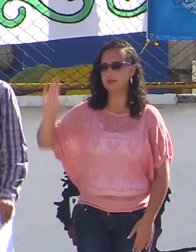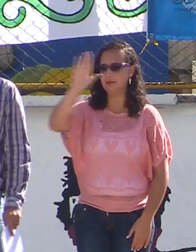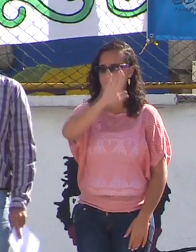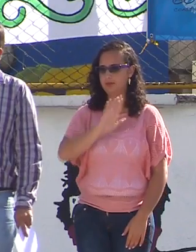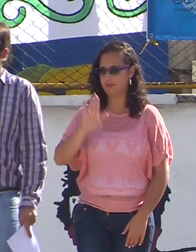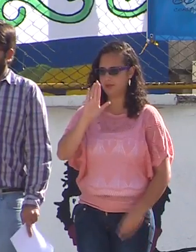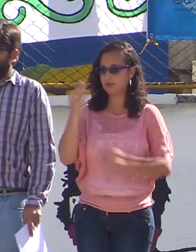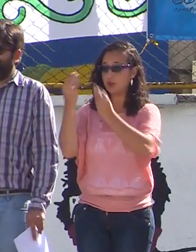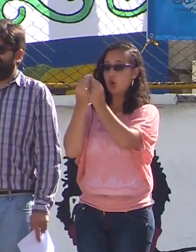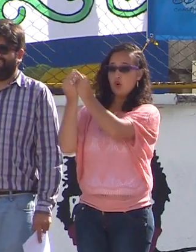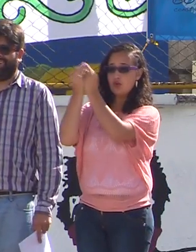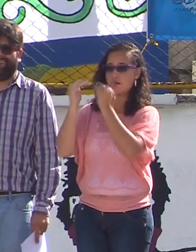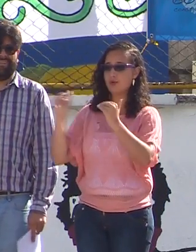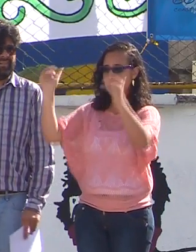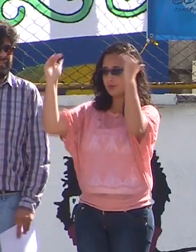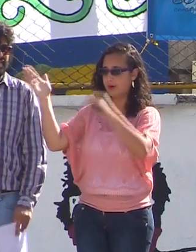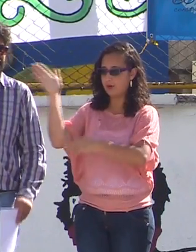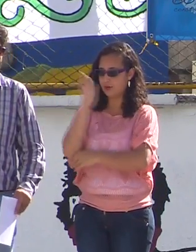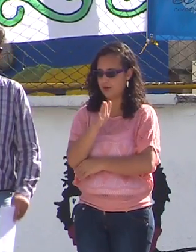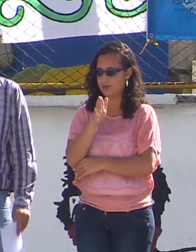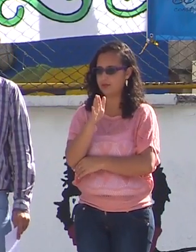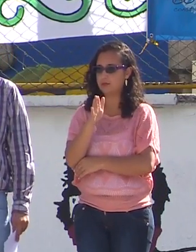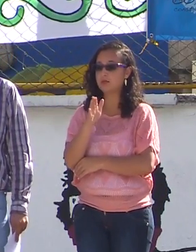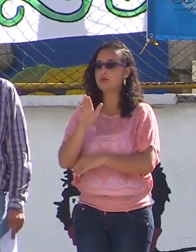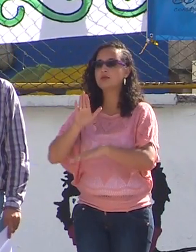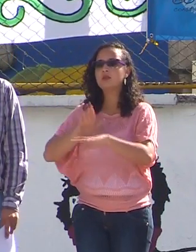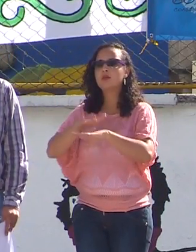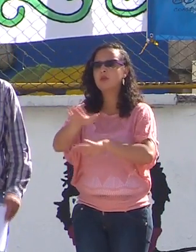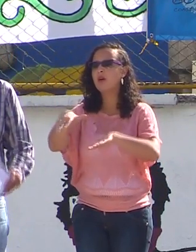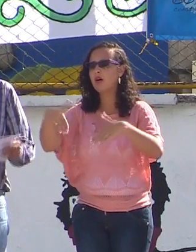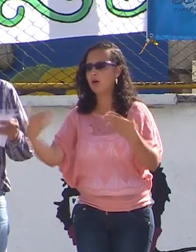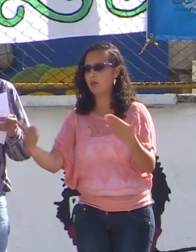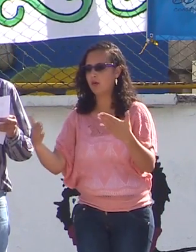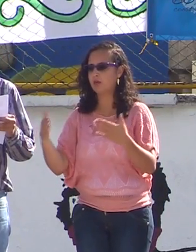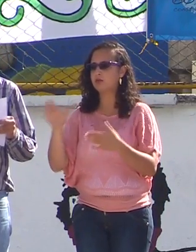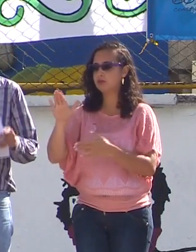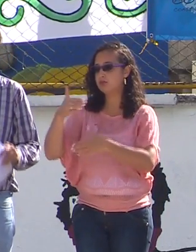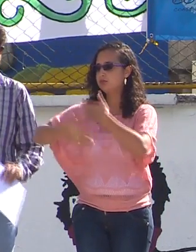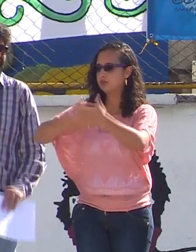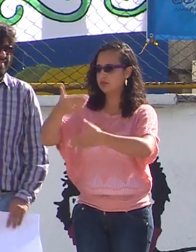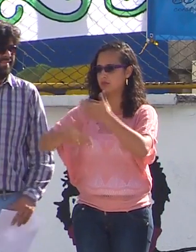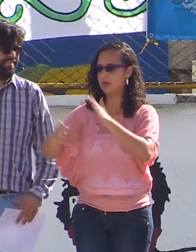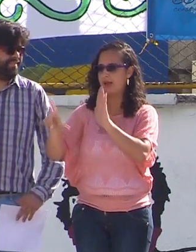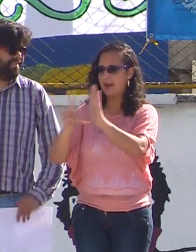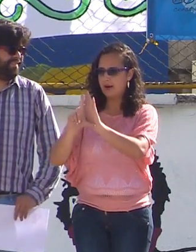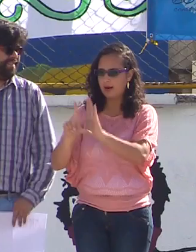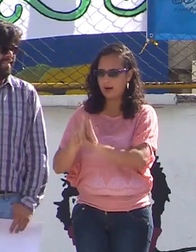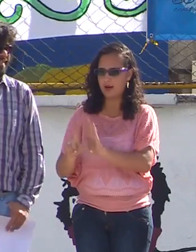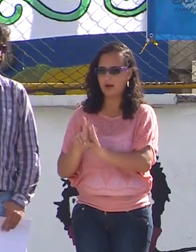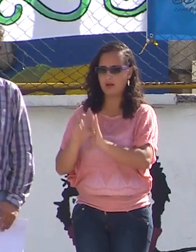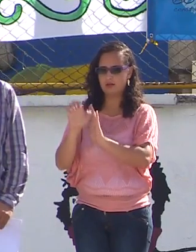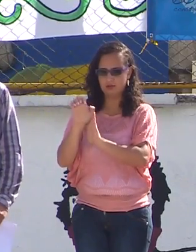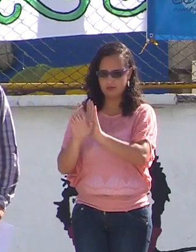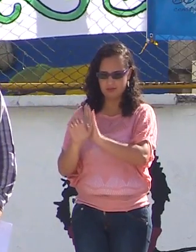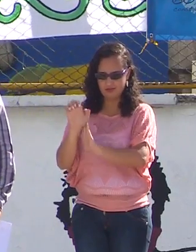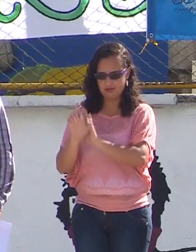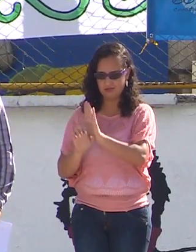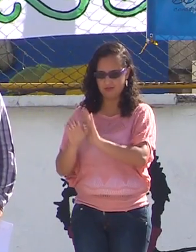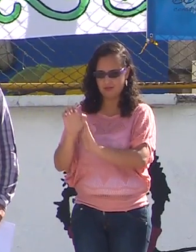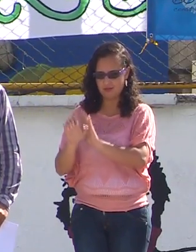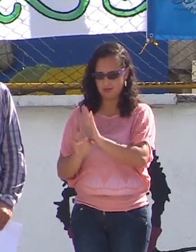en ejercicio de las facultades legales y estatutarias